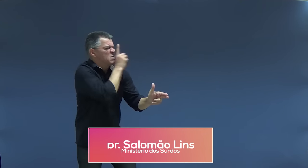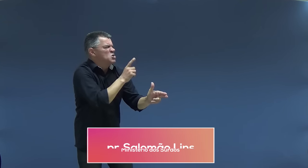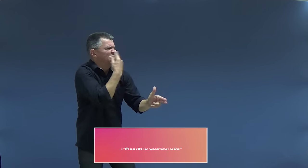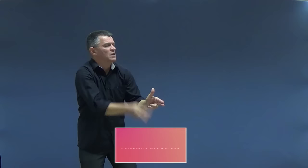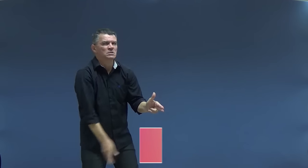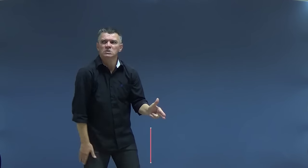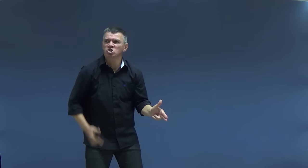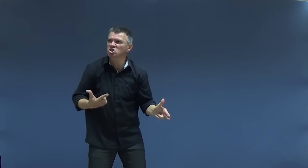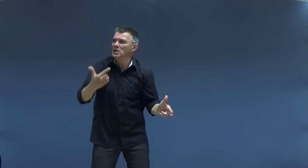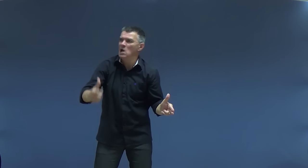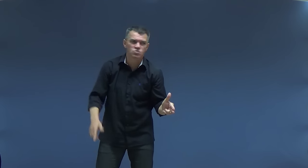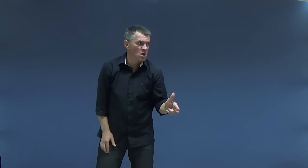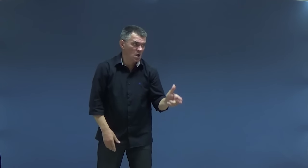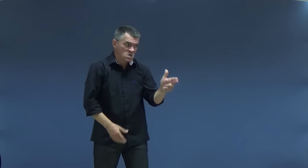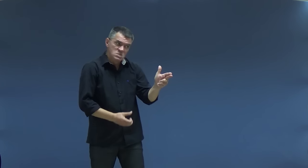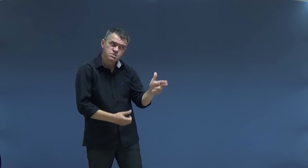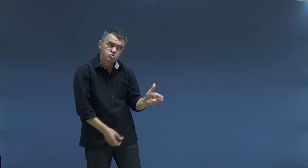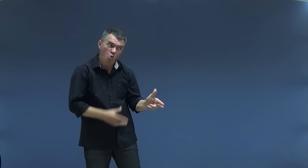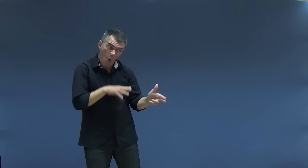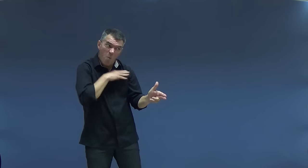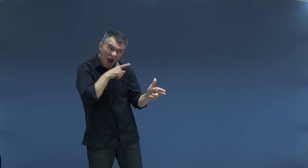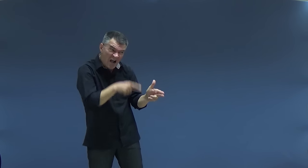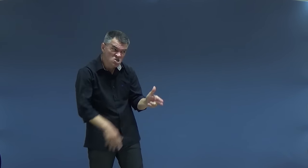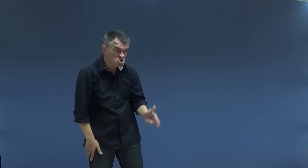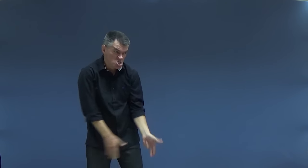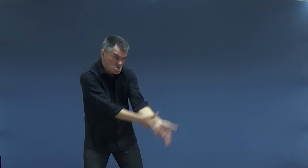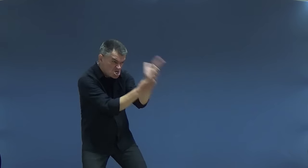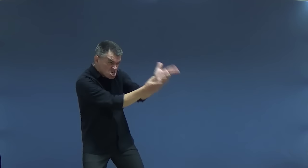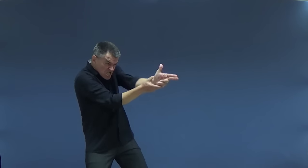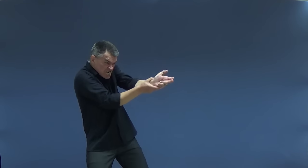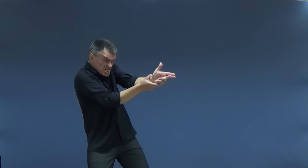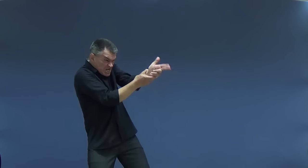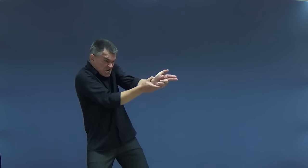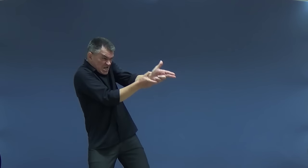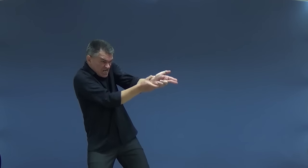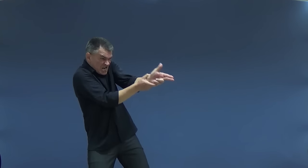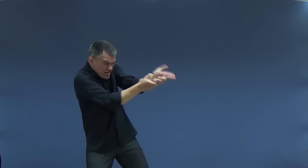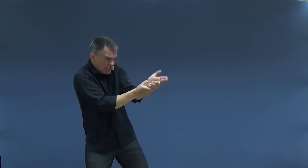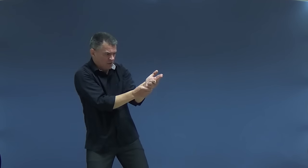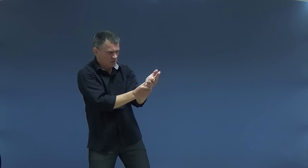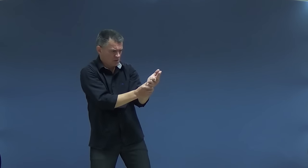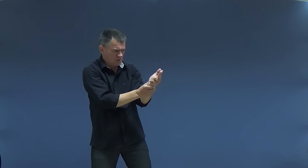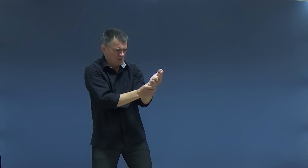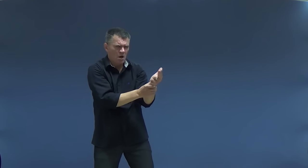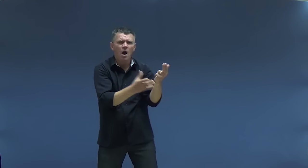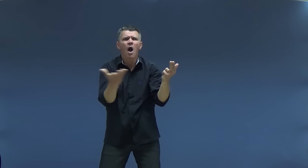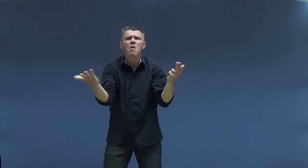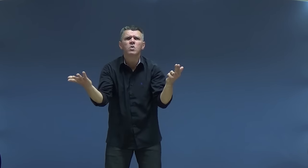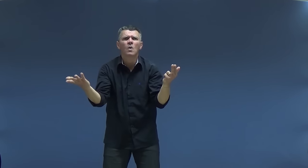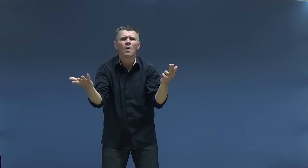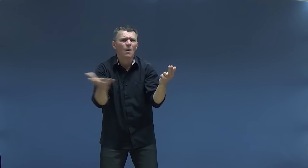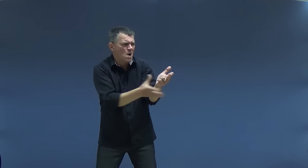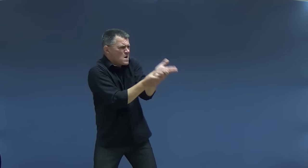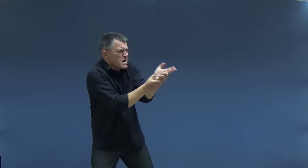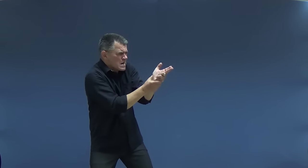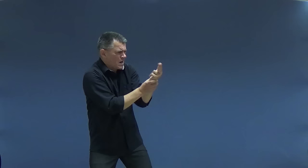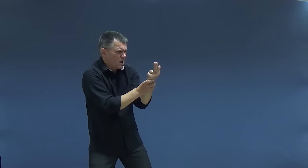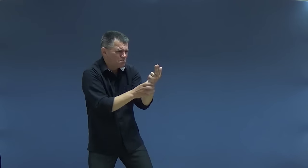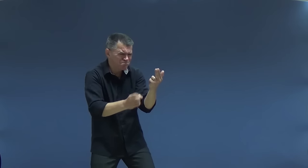calou, fica quieta, ai que chata, olha, eu vou matar você, eu vou matar você. E a arma falhava. Não, peraí,